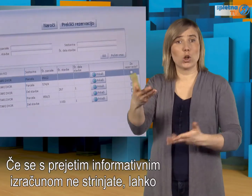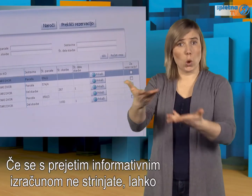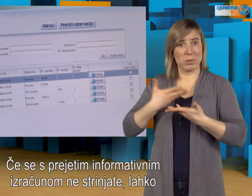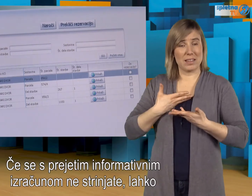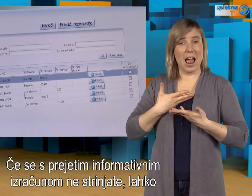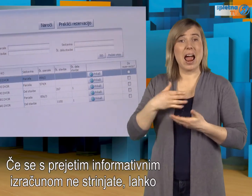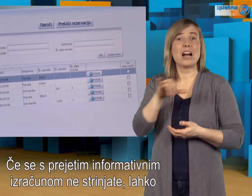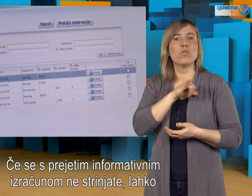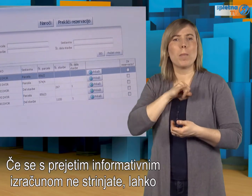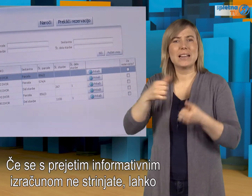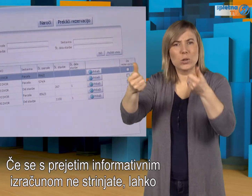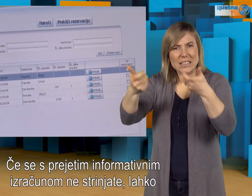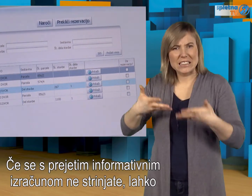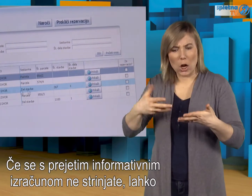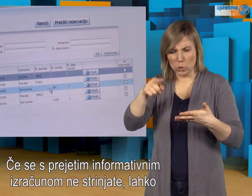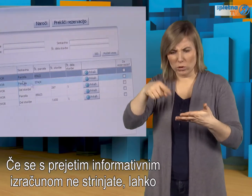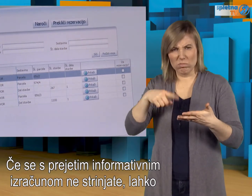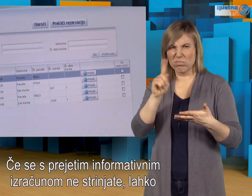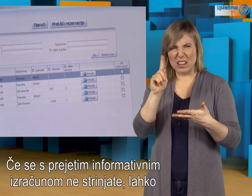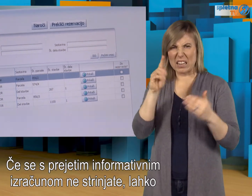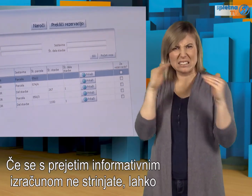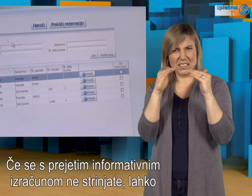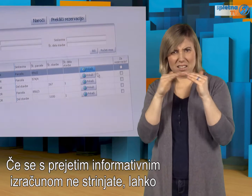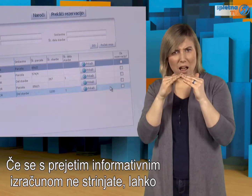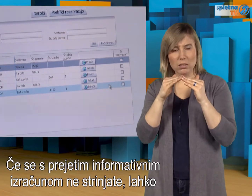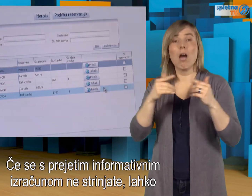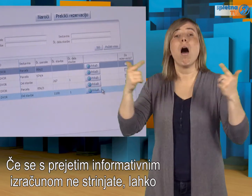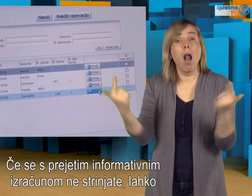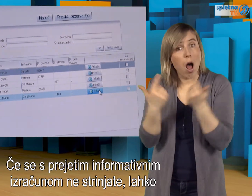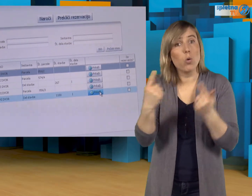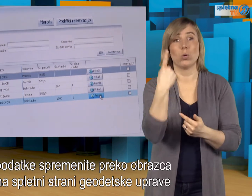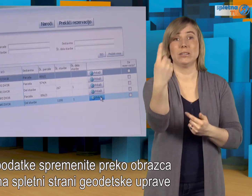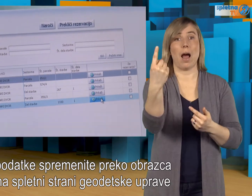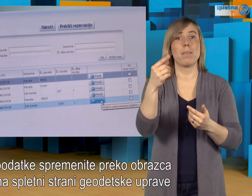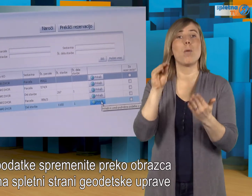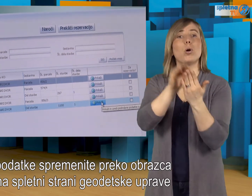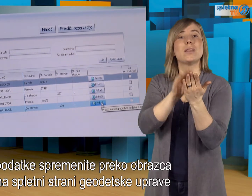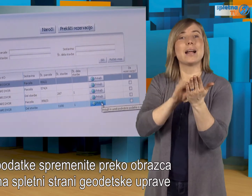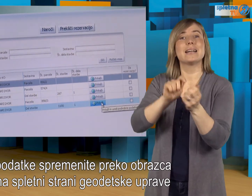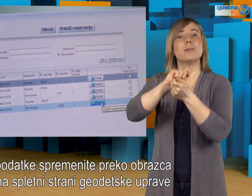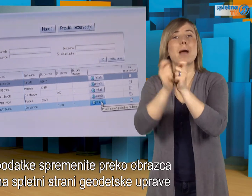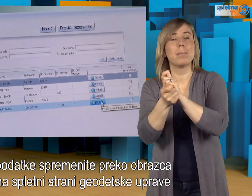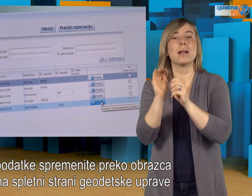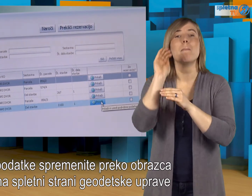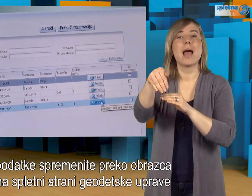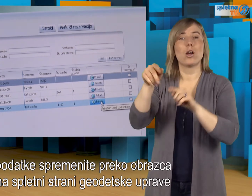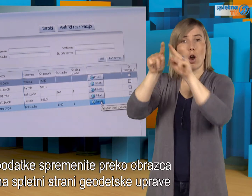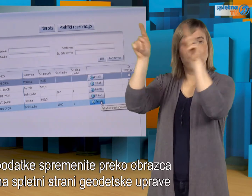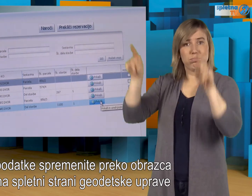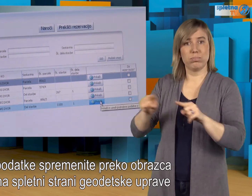sprejetim informativnim izračunom ne soglašate, lahko podatke spremenite preko obrazca na spletni strani geodetske uprave